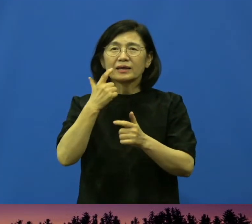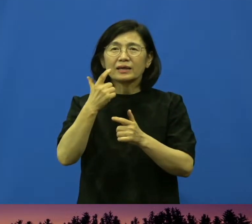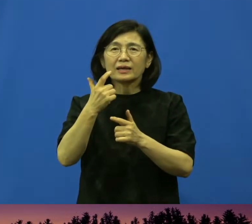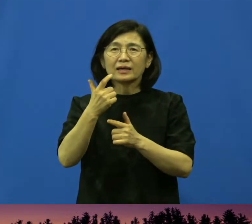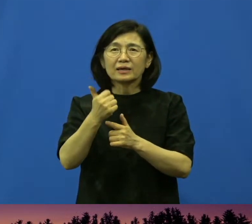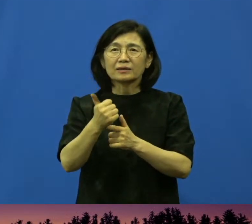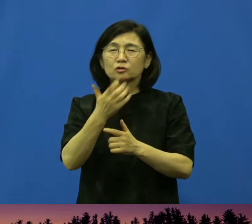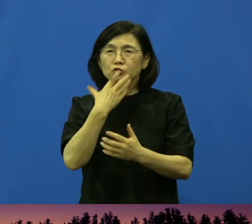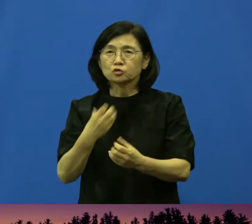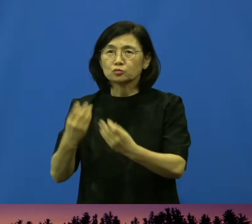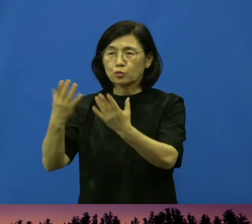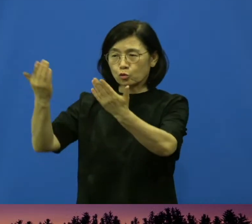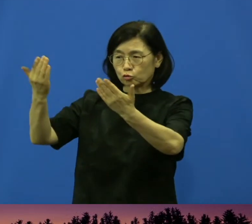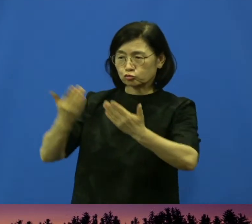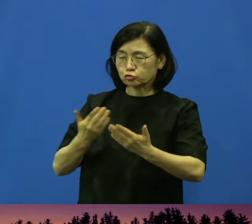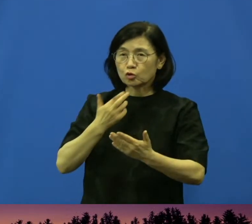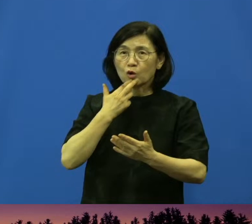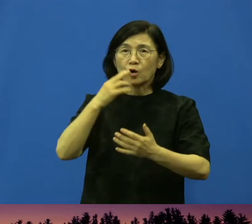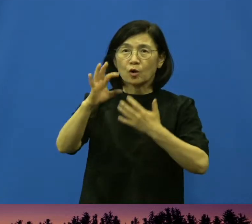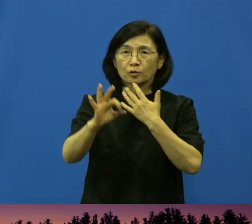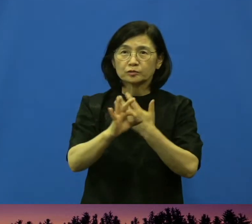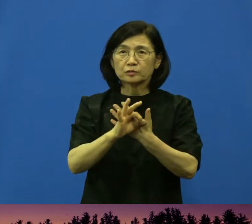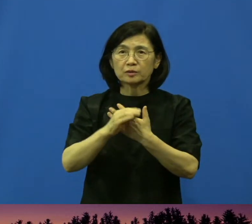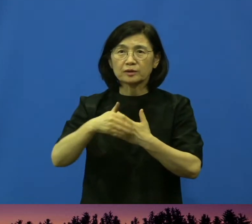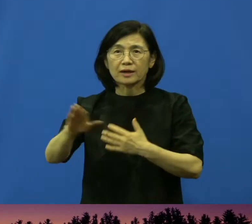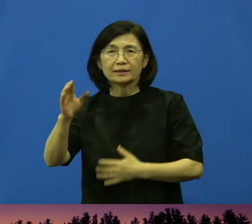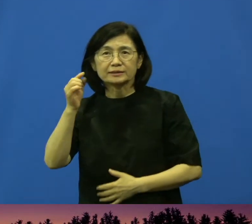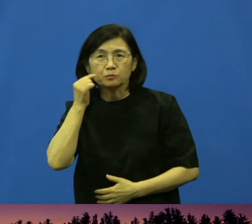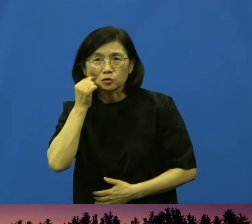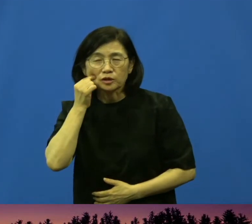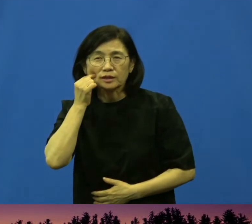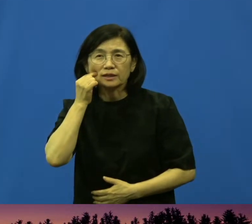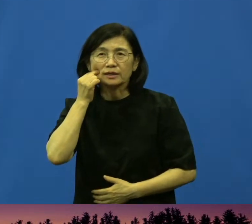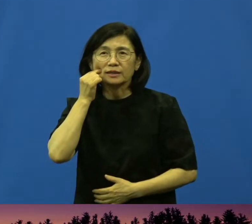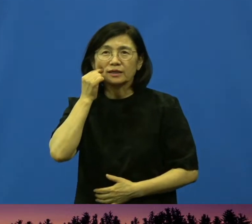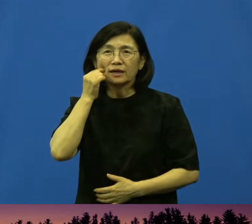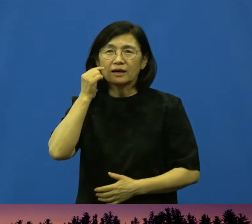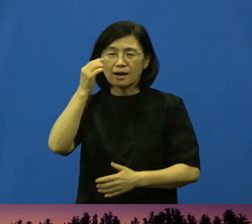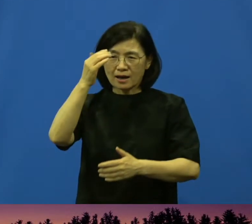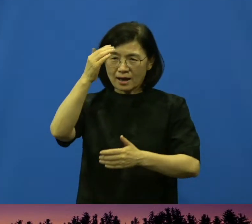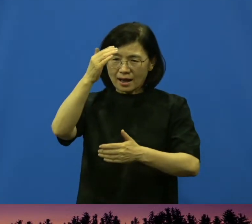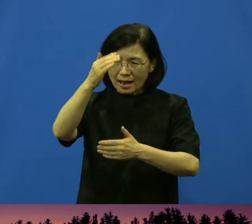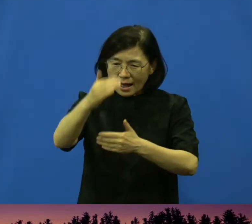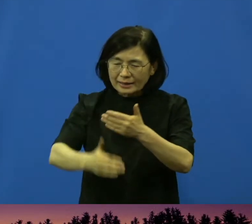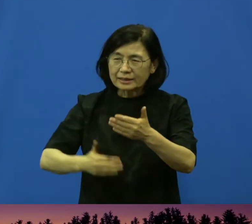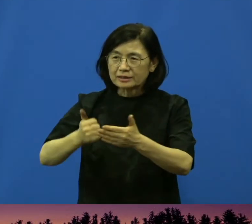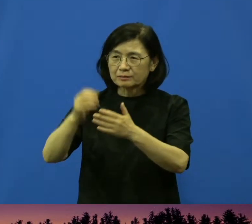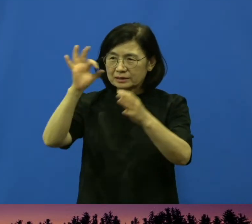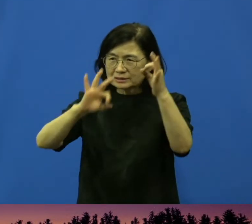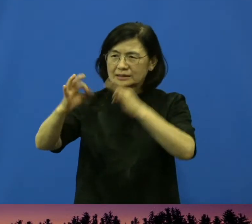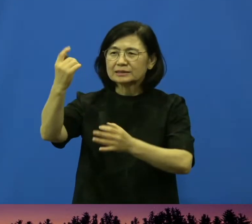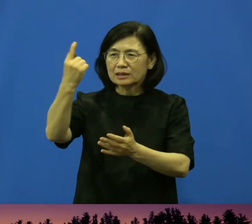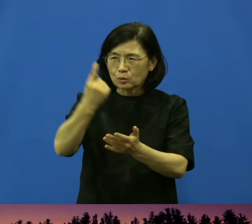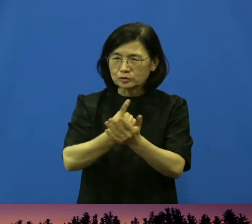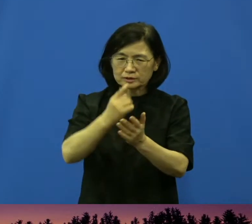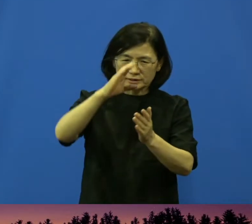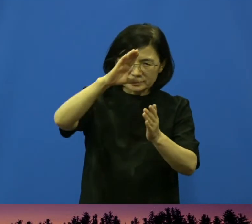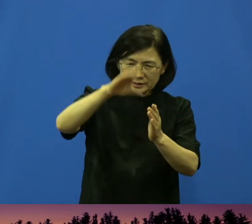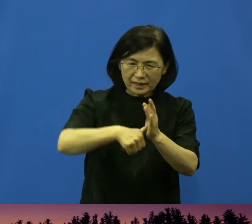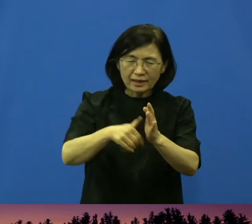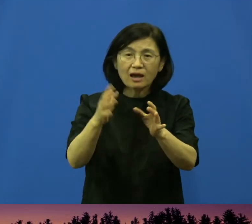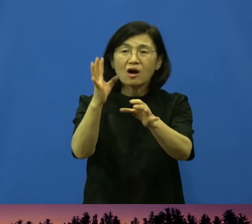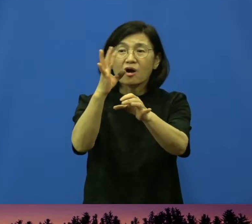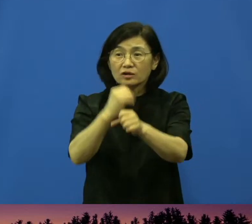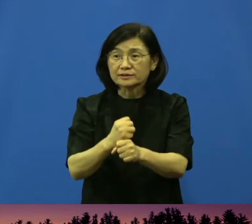하지 아니하겠다. 자, 여러분, 하나님이 찾아오신 시점을 확인할 필요가 있어요.